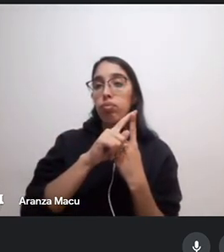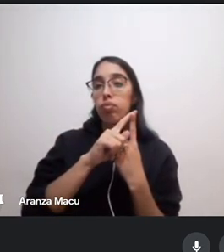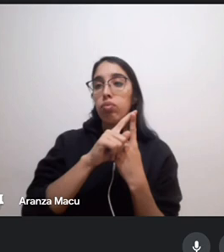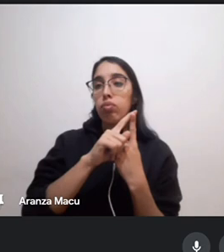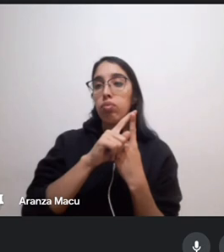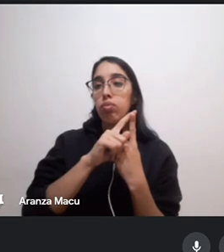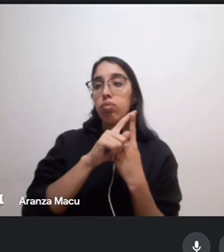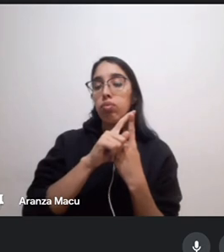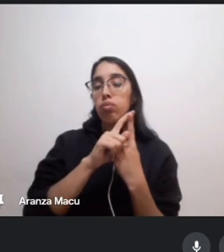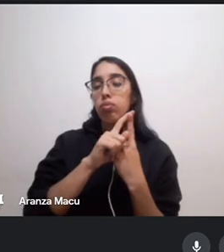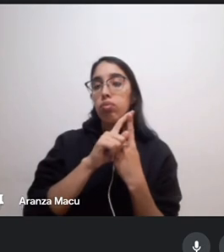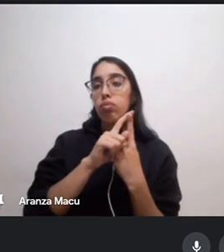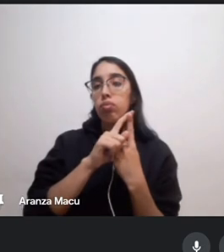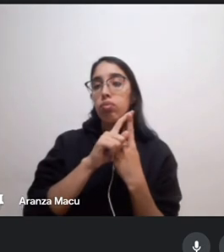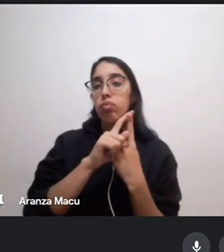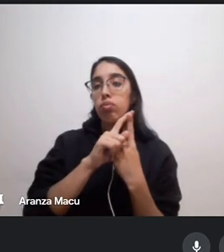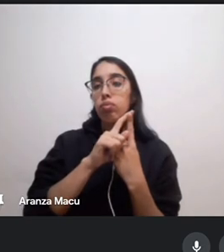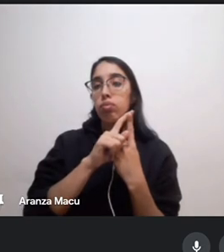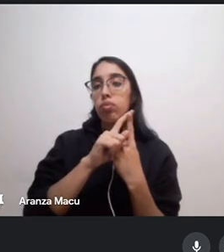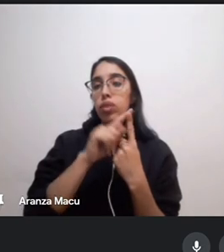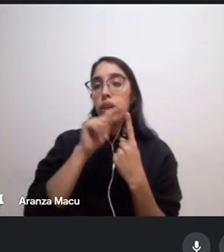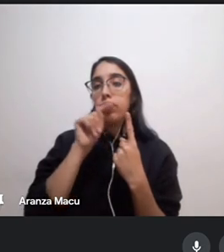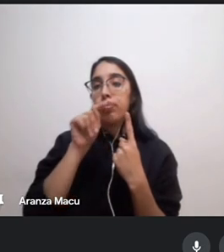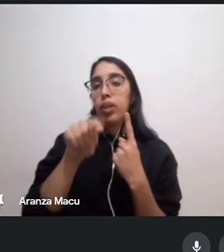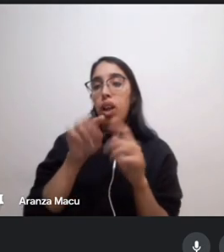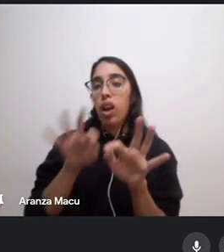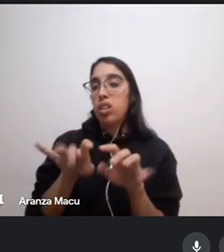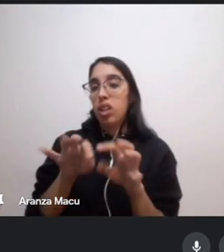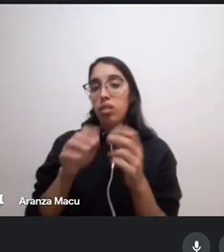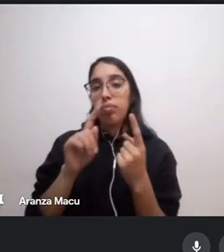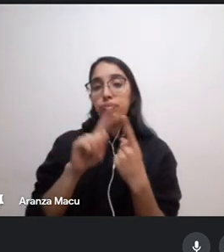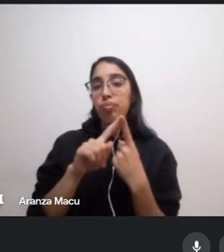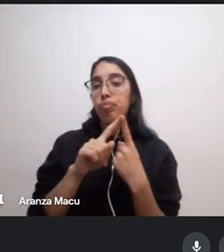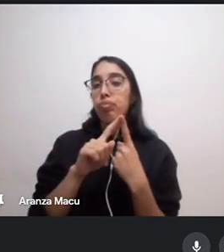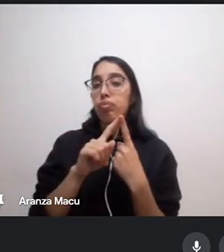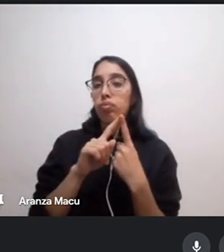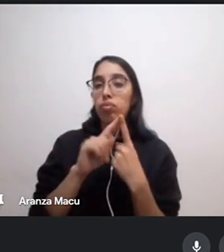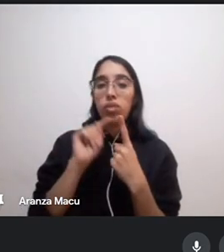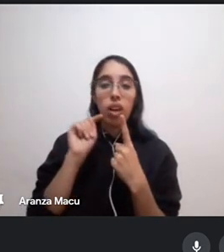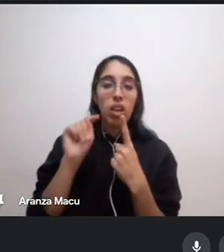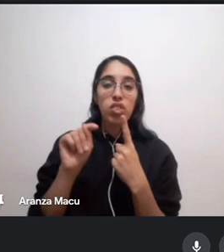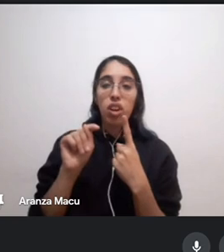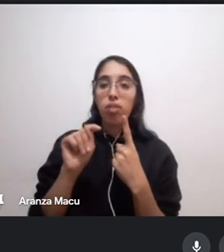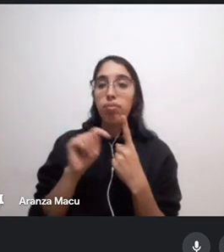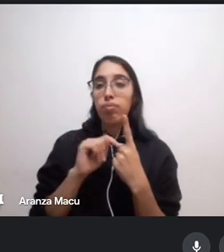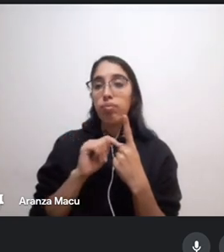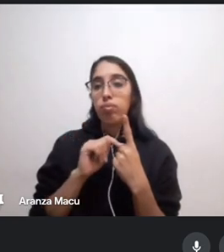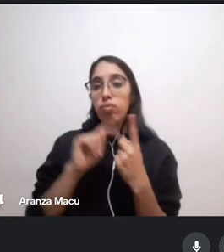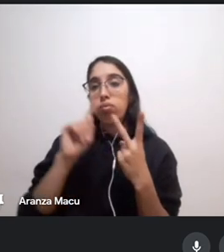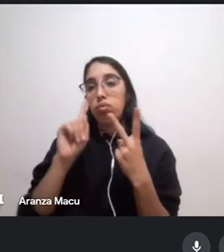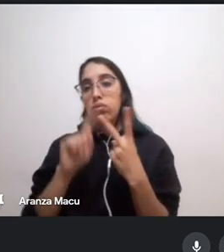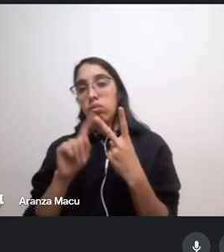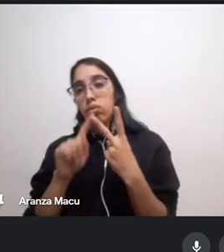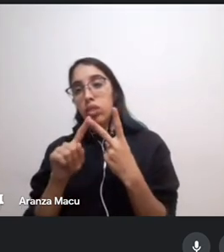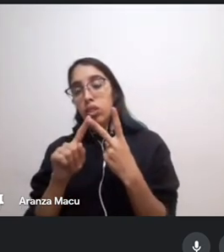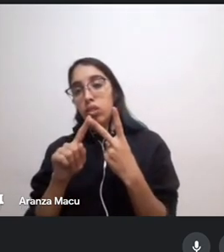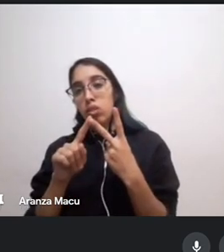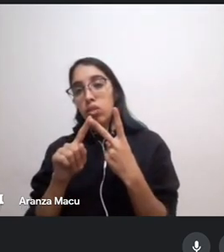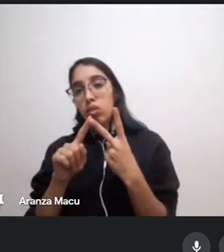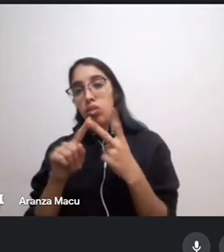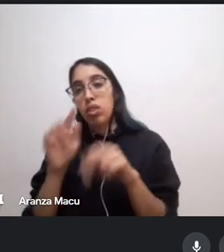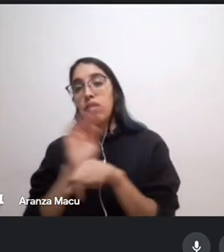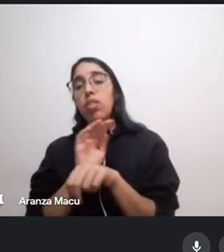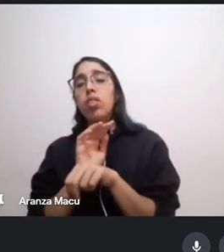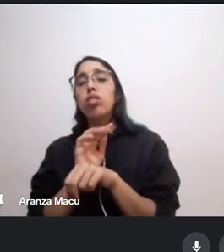Allí, ¿sí? Y el otro significado, ¿sí? Es que cuando está con el verbo